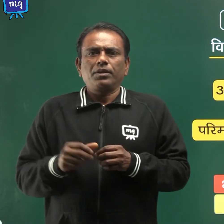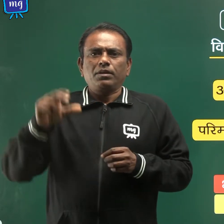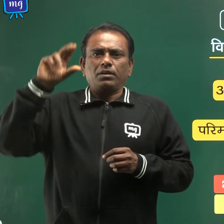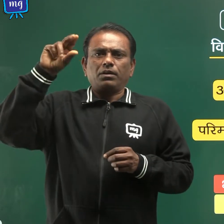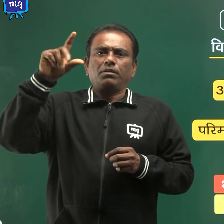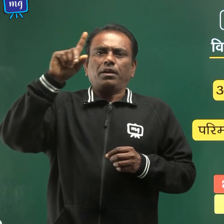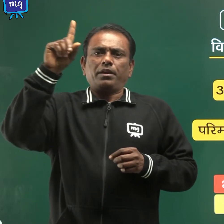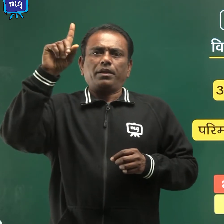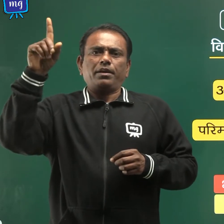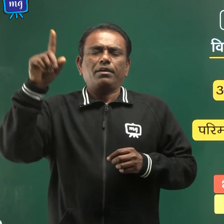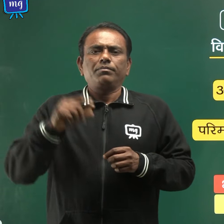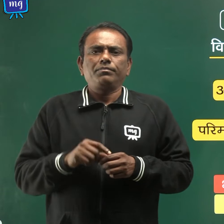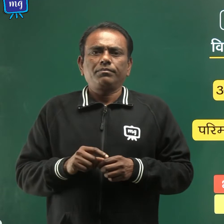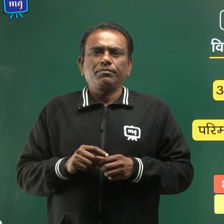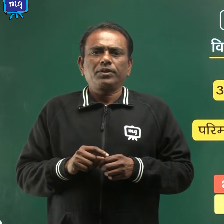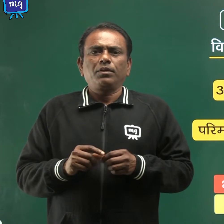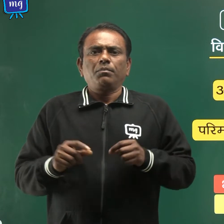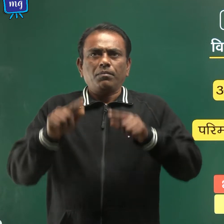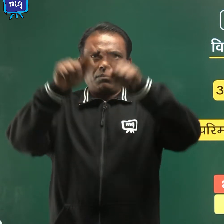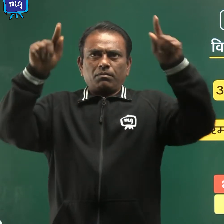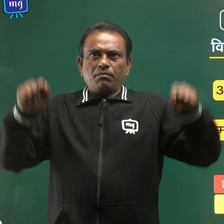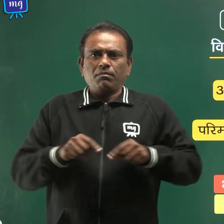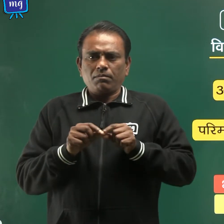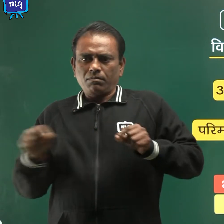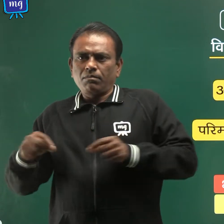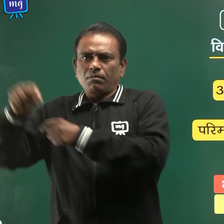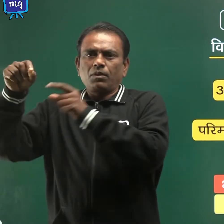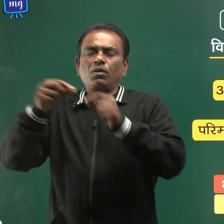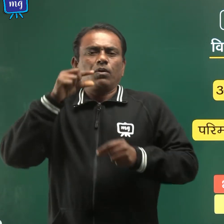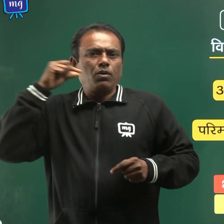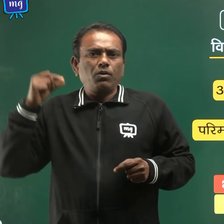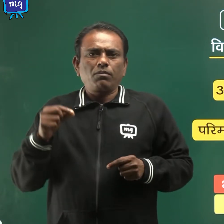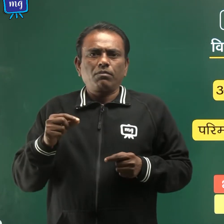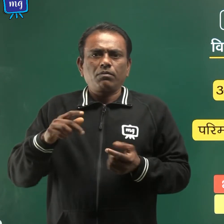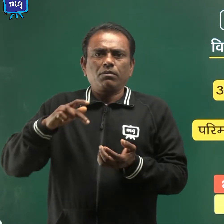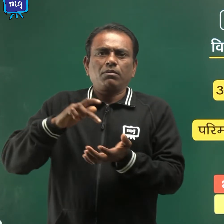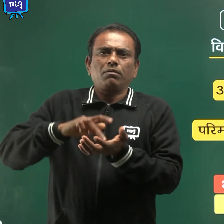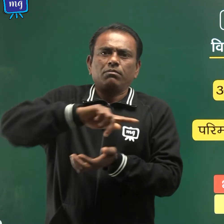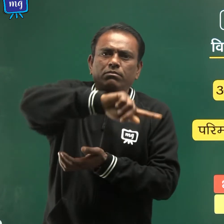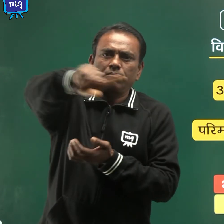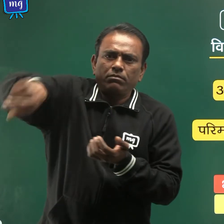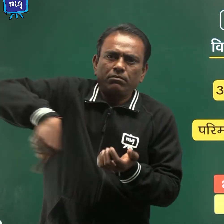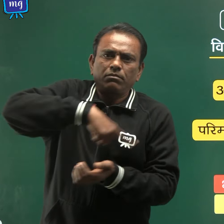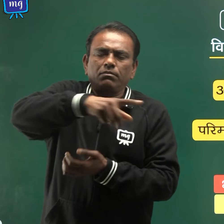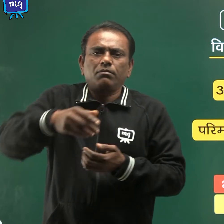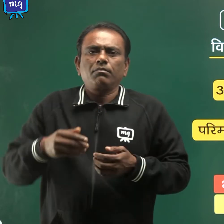अध्याय 11 का परिमाप है और क्षेत्रफल